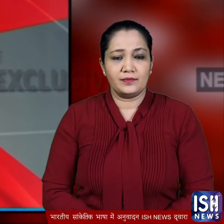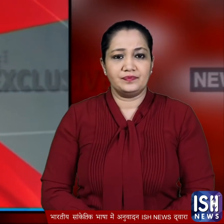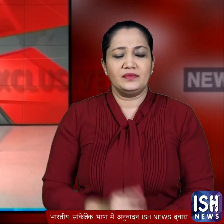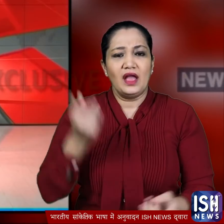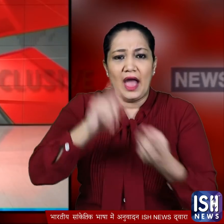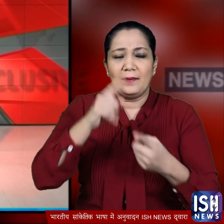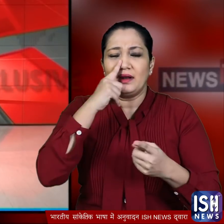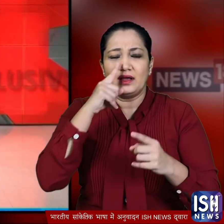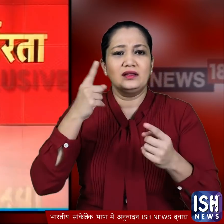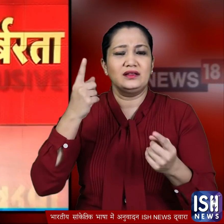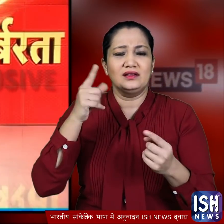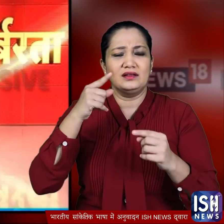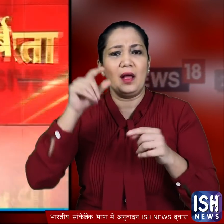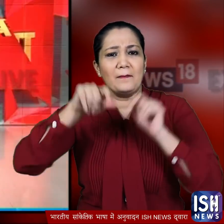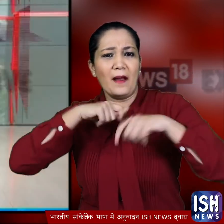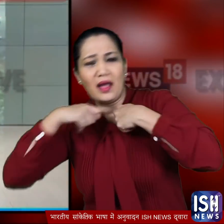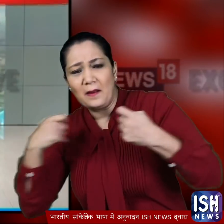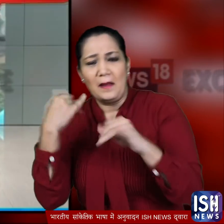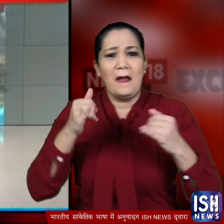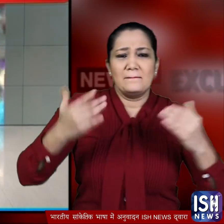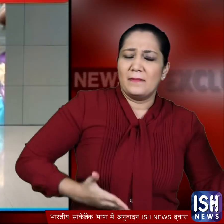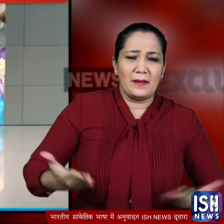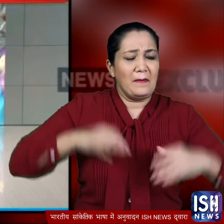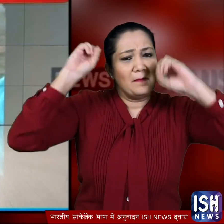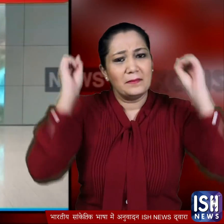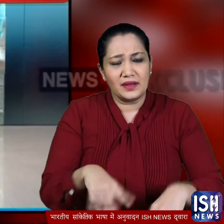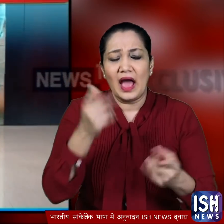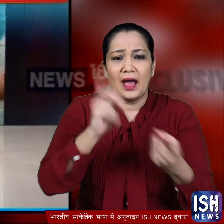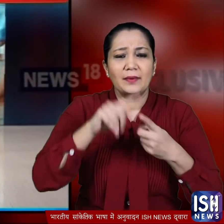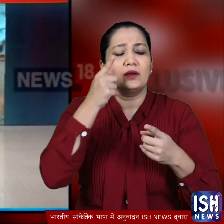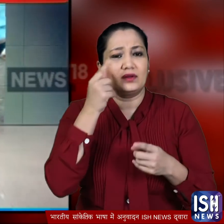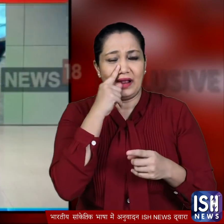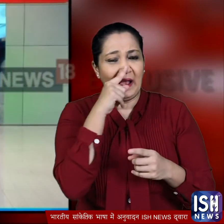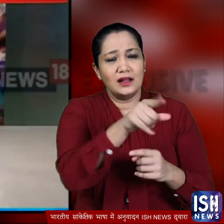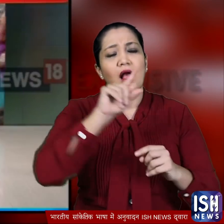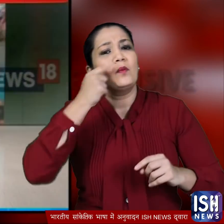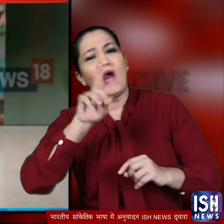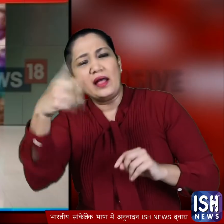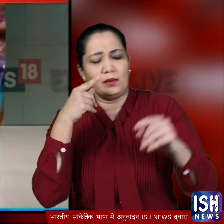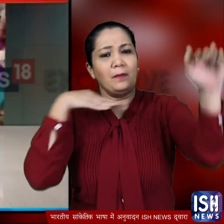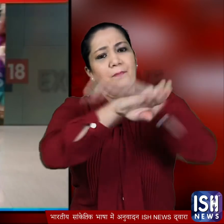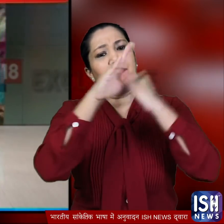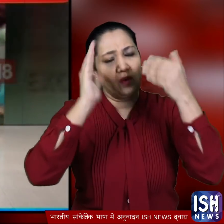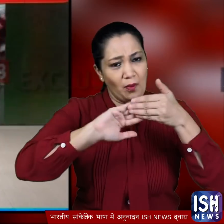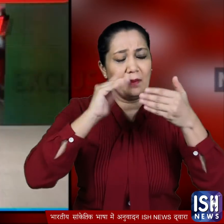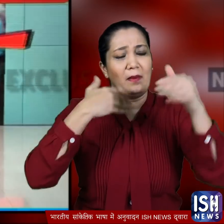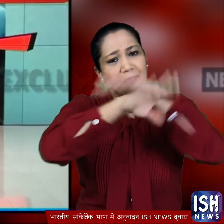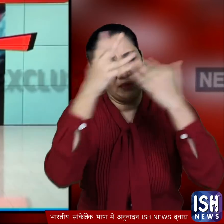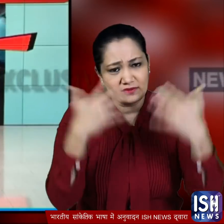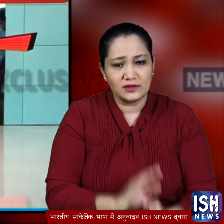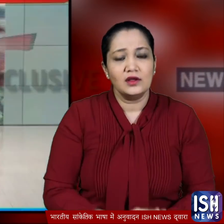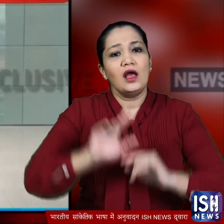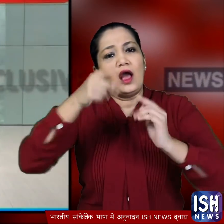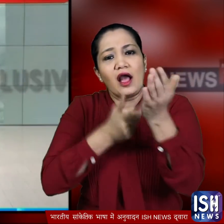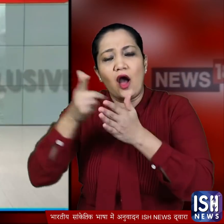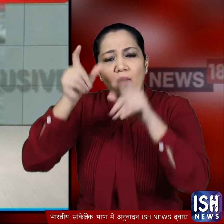आया। वहां एक महिला से सरेआम कुछ दबंगों ने बदसलूकी की। बताया गया वो महिला किसी आदमी के साथ घर छोड़कर भाग गई थी। आरोप है कि इसी